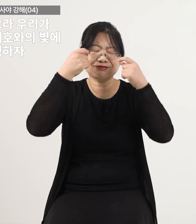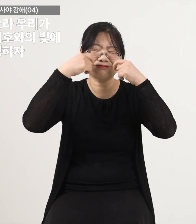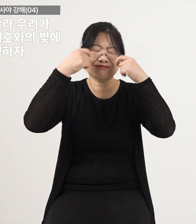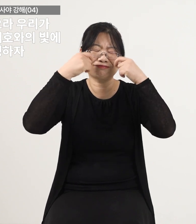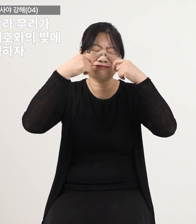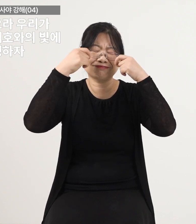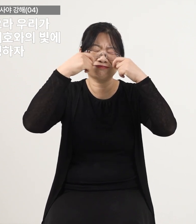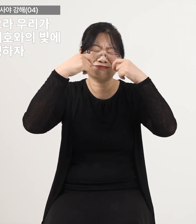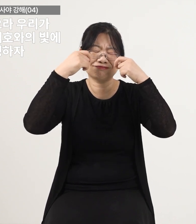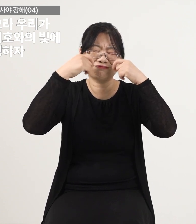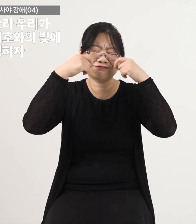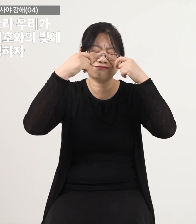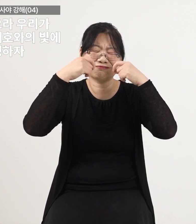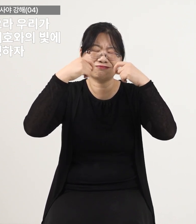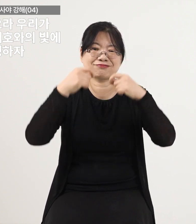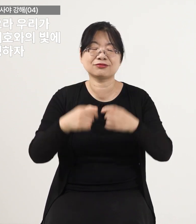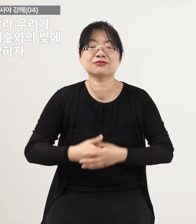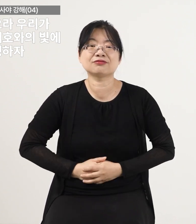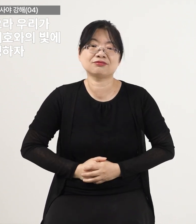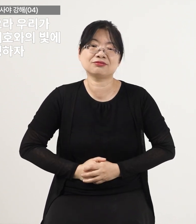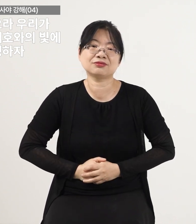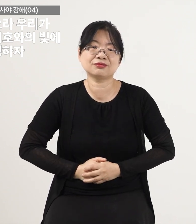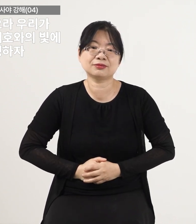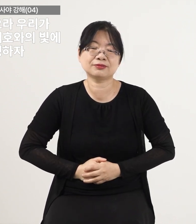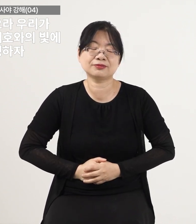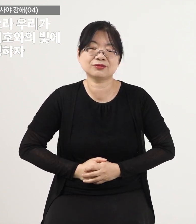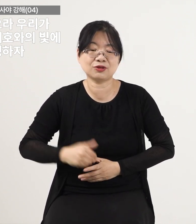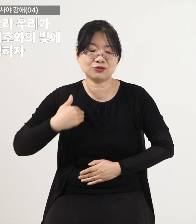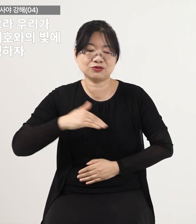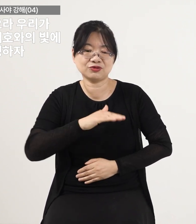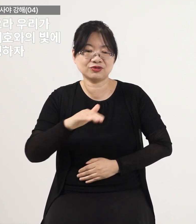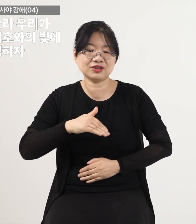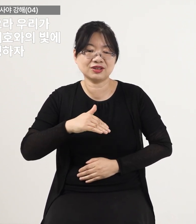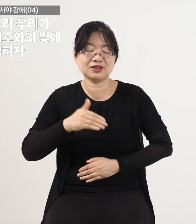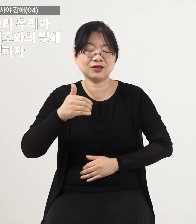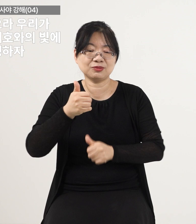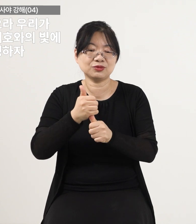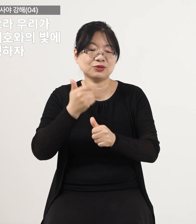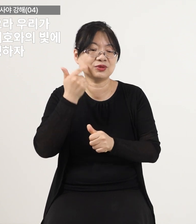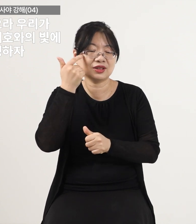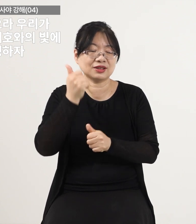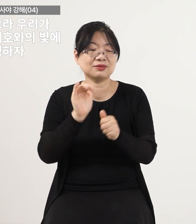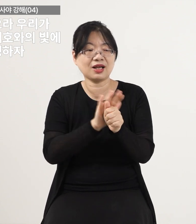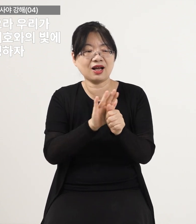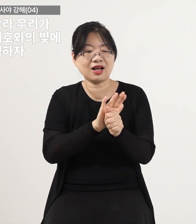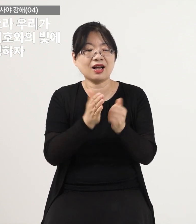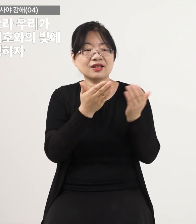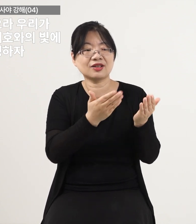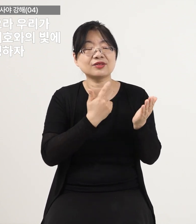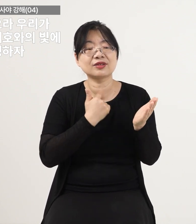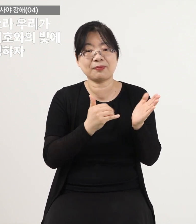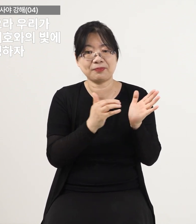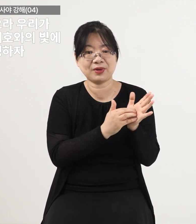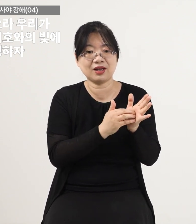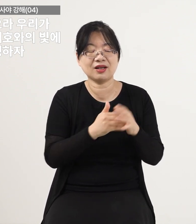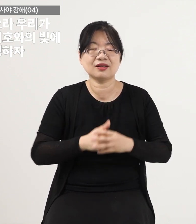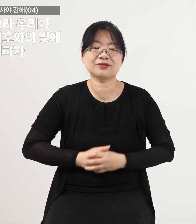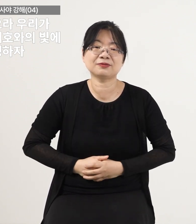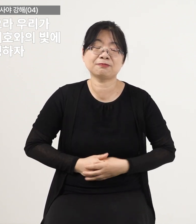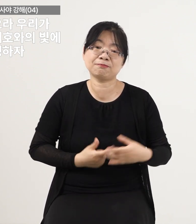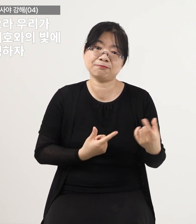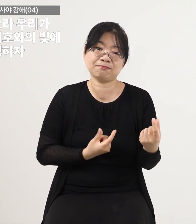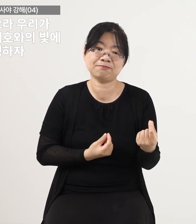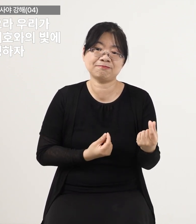앉아가지고 펑펑 우는 것을 우리 교육자님들이 달랜 적이 있어요. 그런